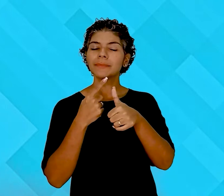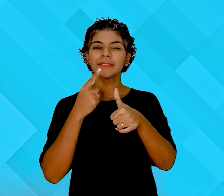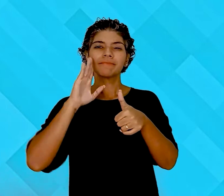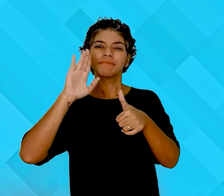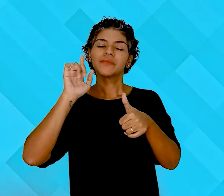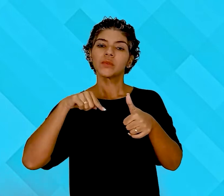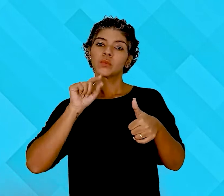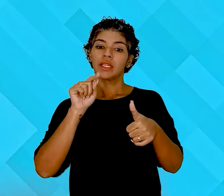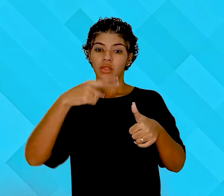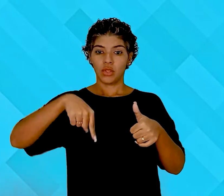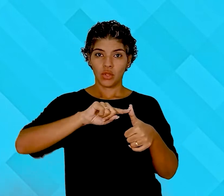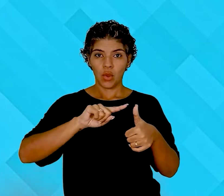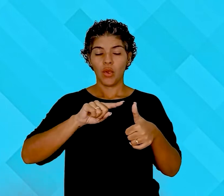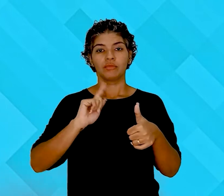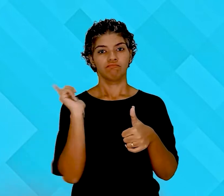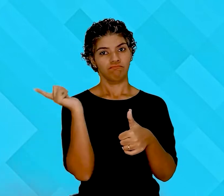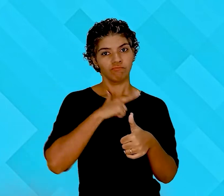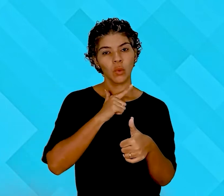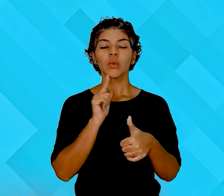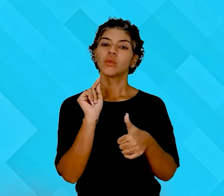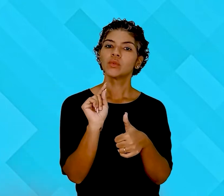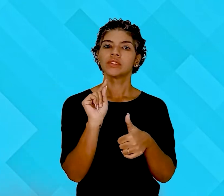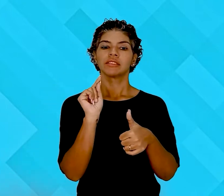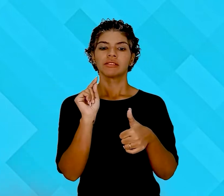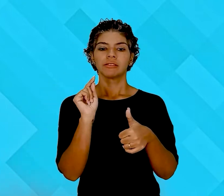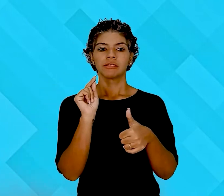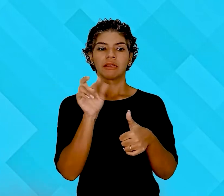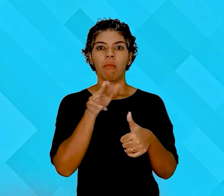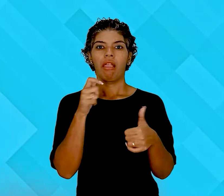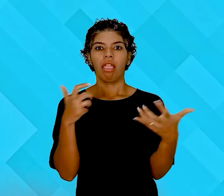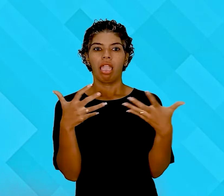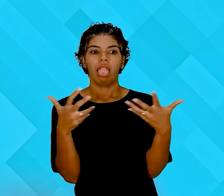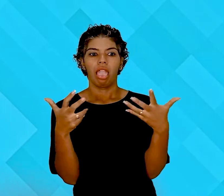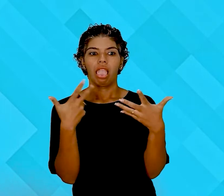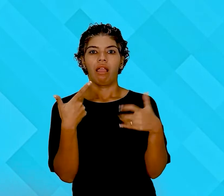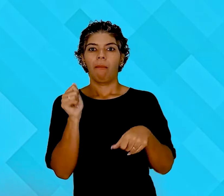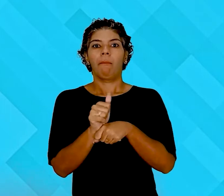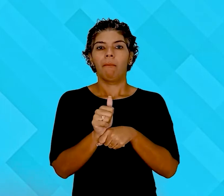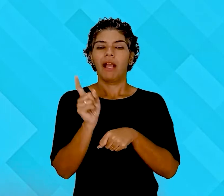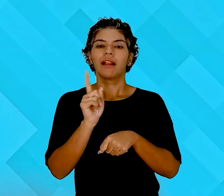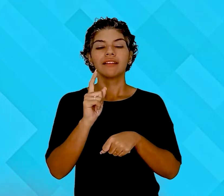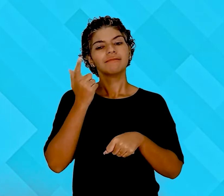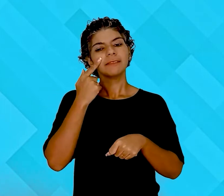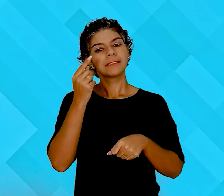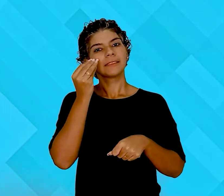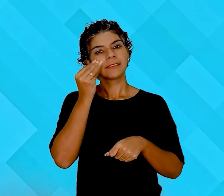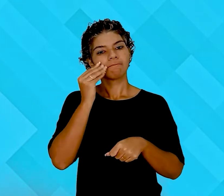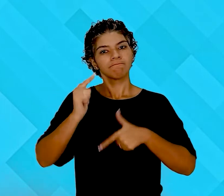não se imobilizar numa hora de cuidar de uma estratégia digital, é ter muita clareza de que do